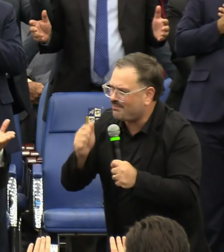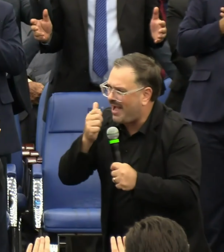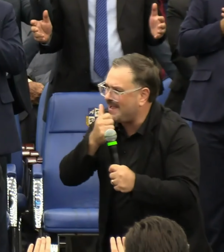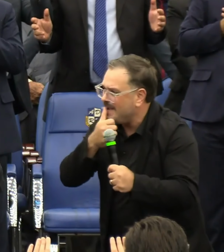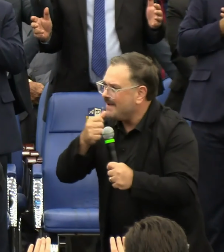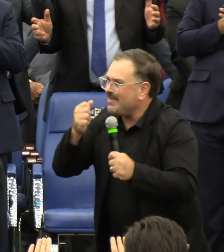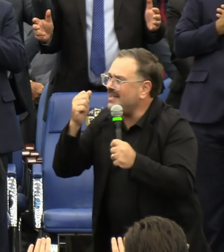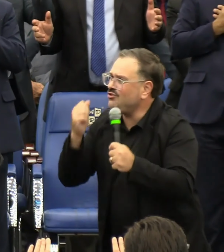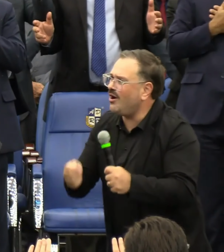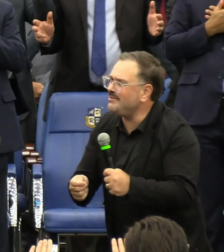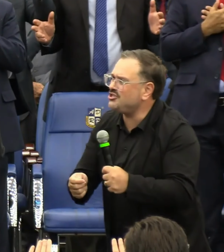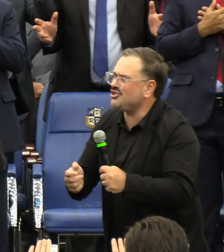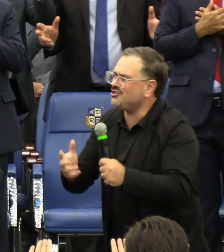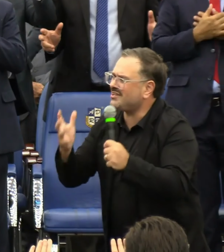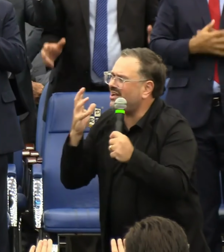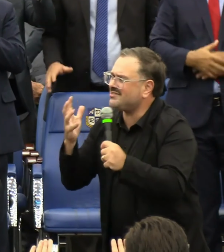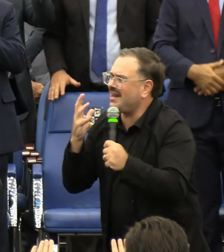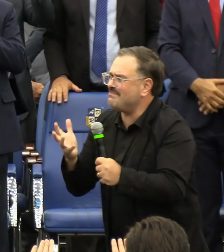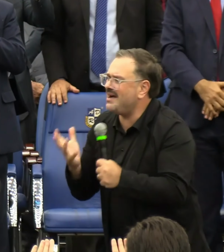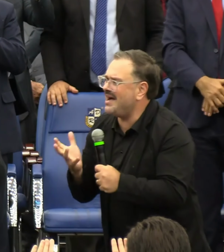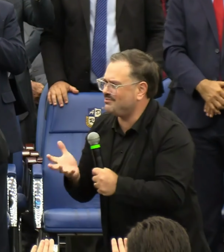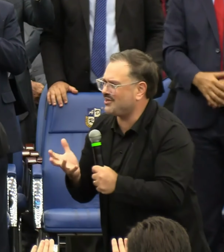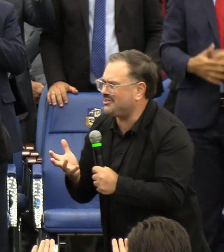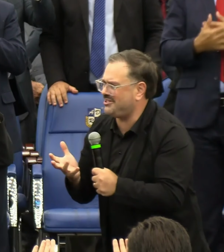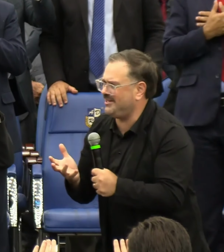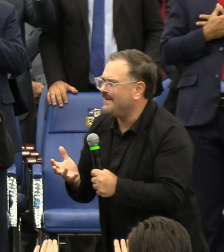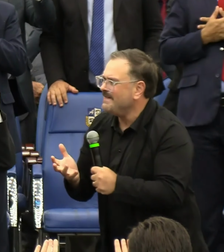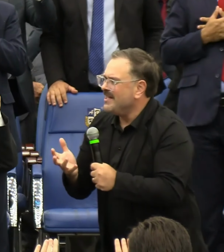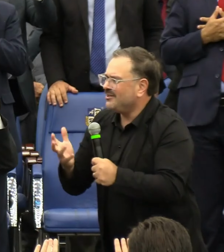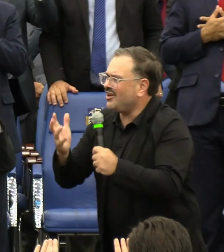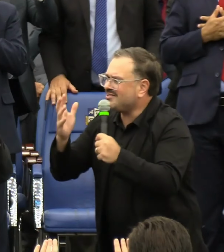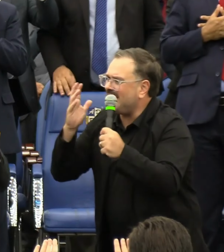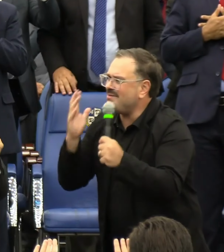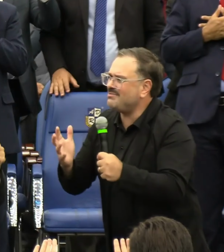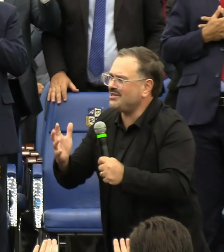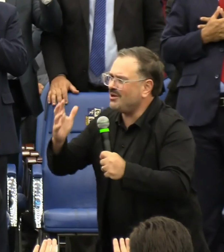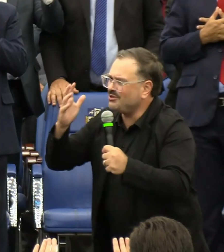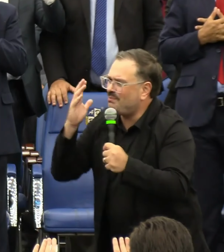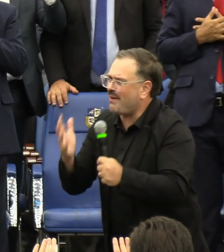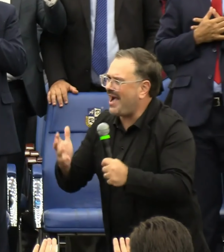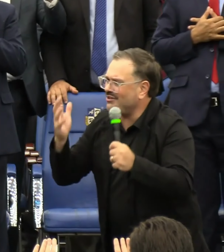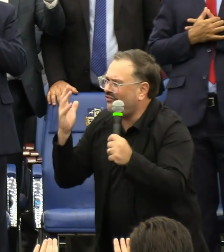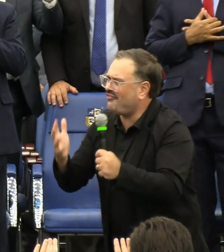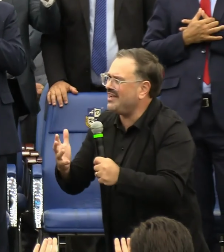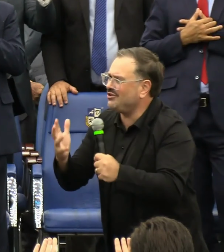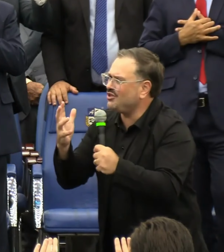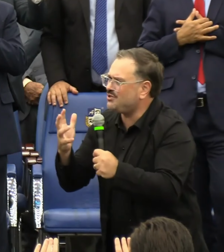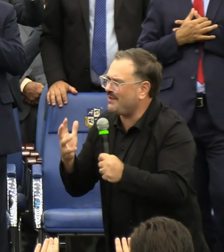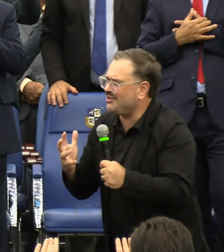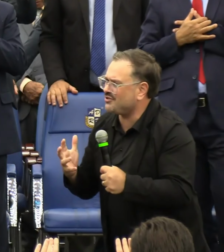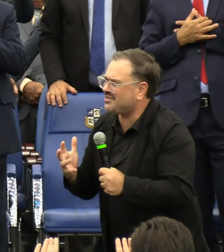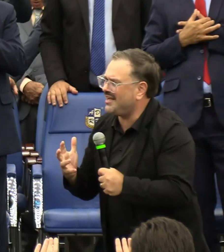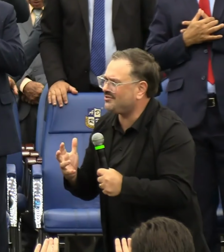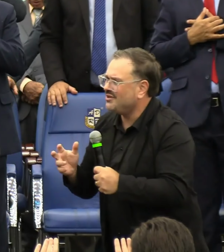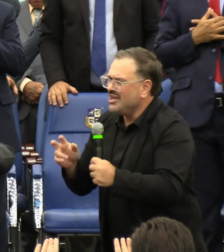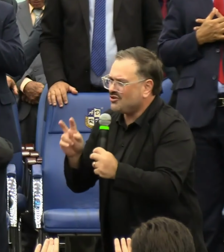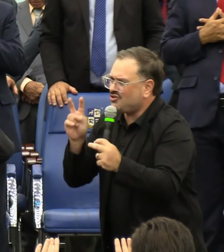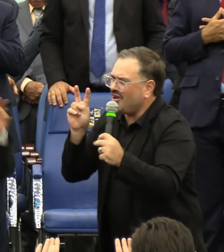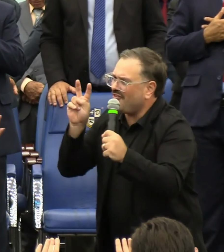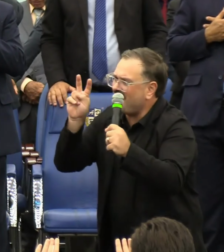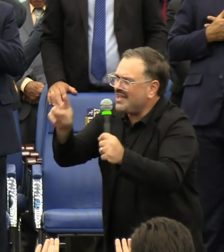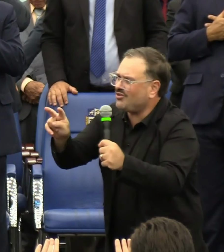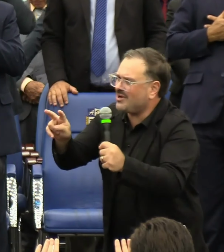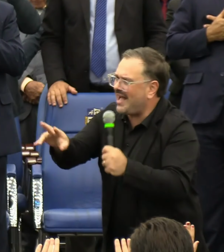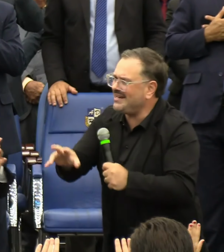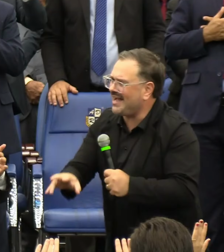eles, Pai, em nome de Jesus nós clamamos a Ti. Nós clamamos em nome do Pai, do Filho, do Espírito Santo, que o